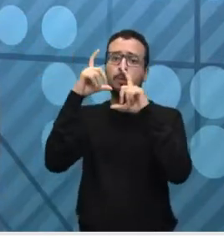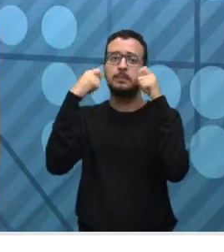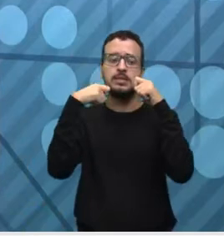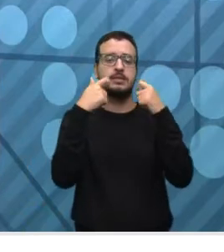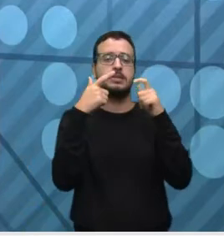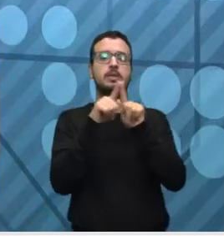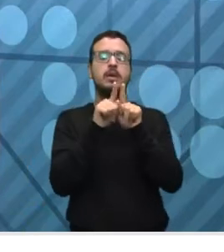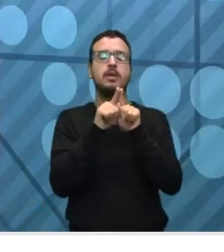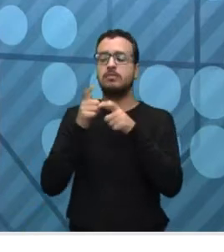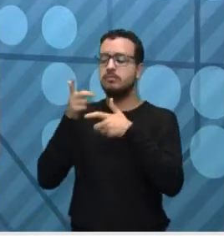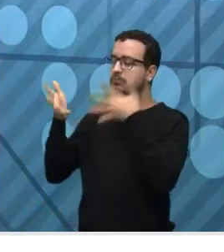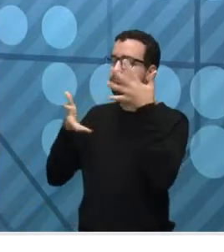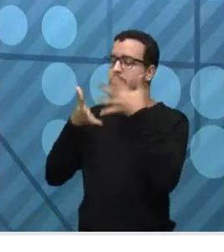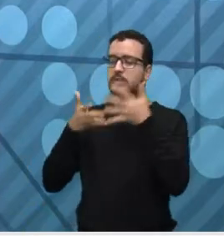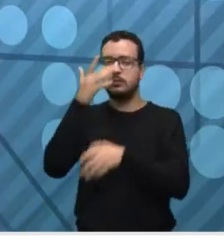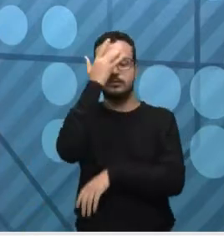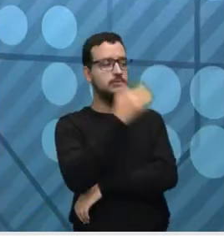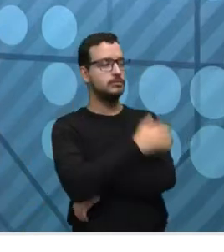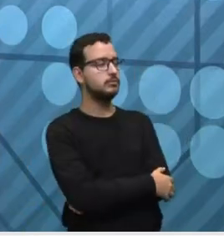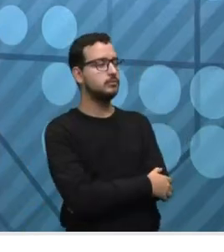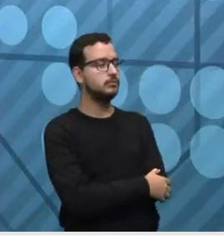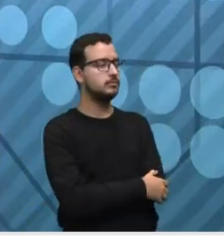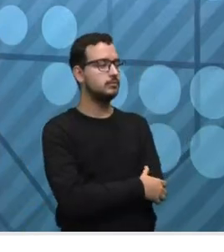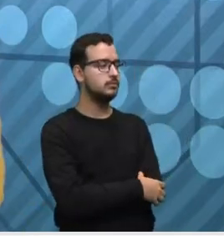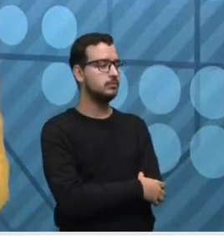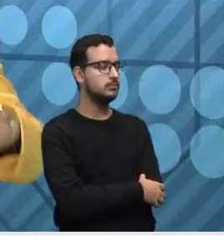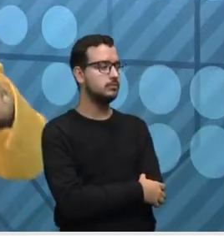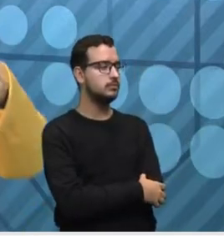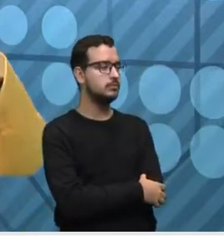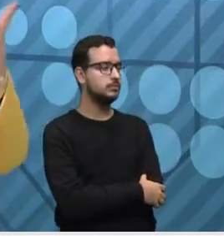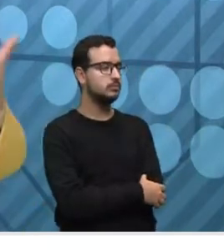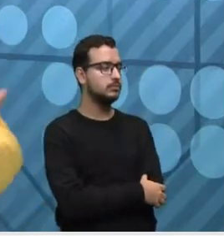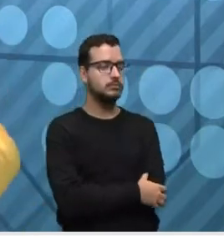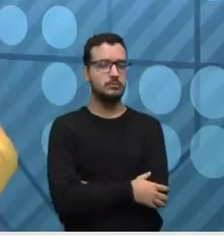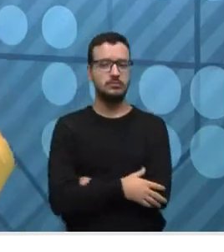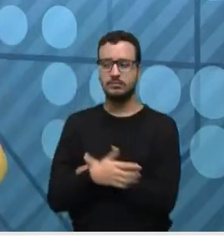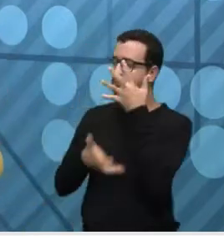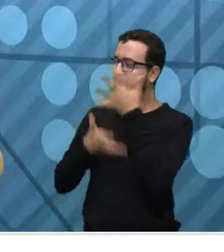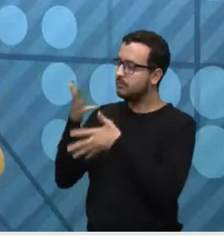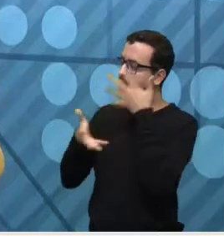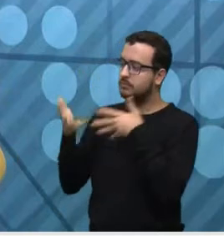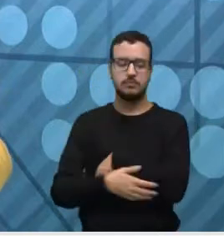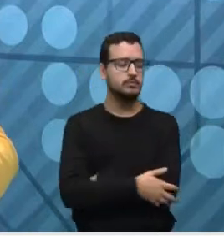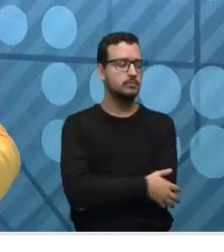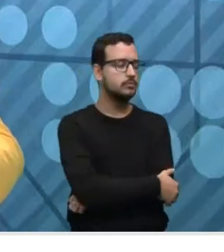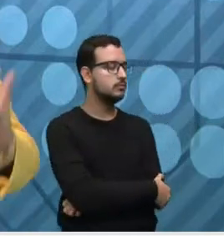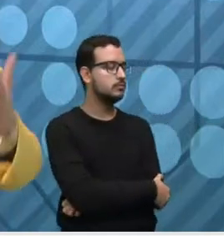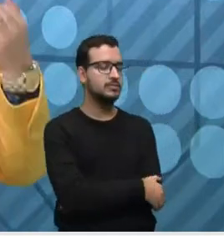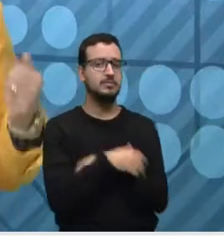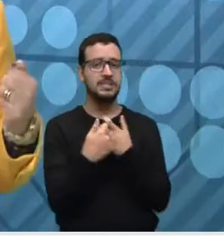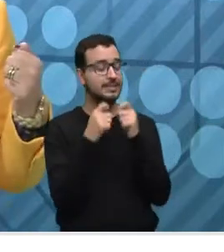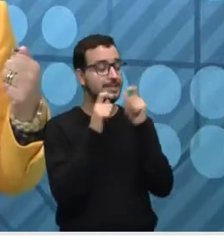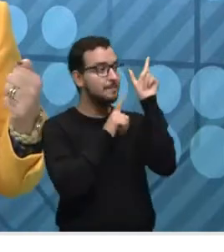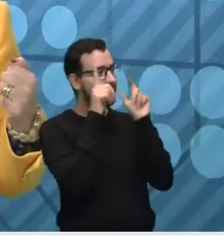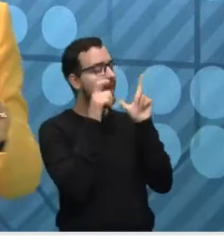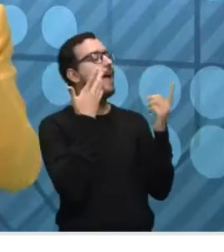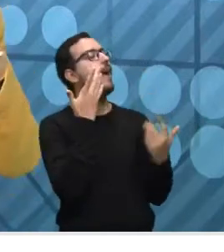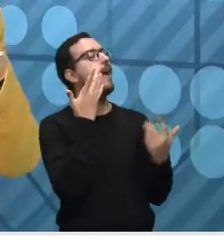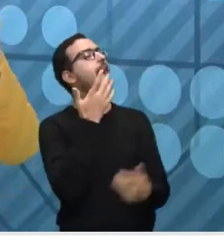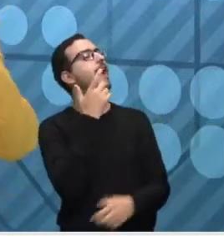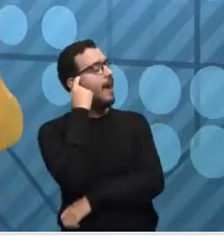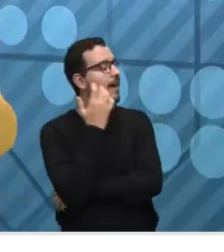assim. Aí ele pensa, será que ele está entendendo mesmo? Então, retroalimentar a conversa é importante. Digamos que você